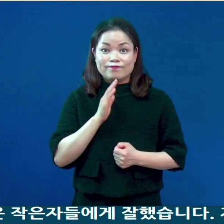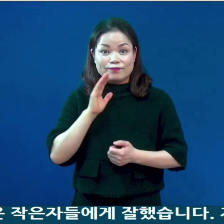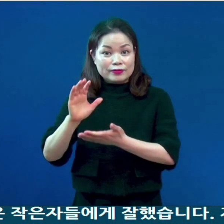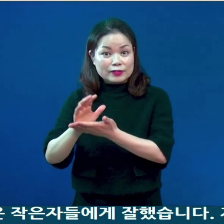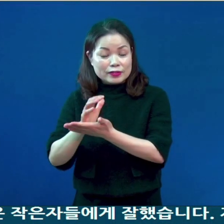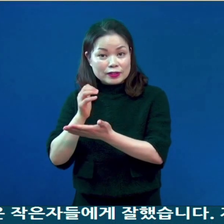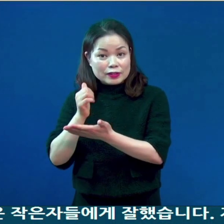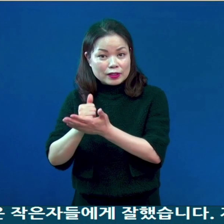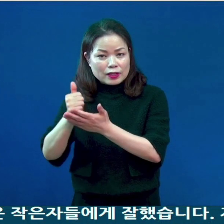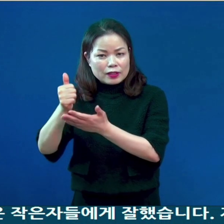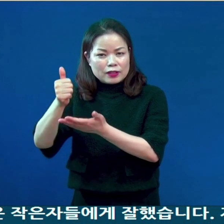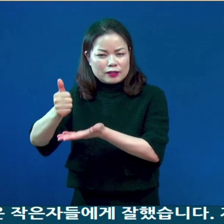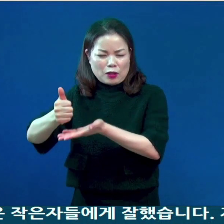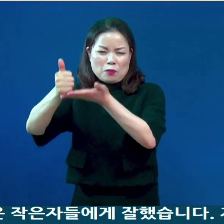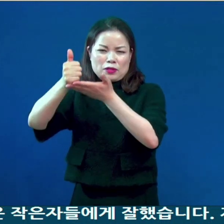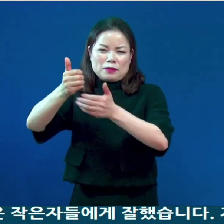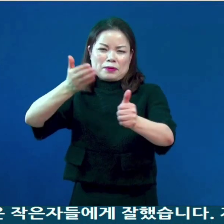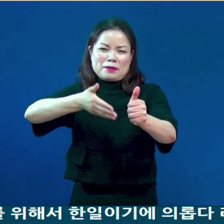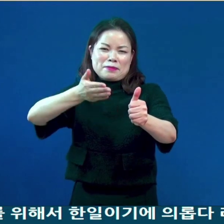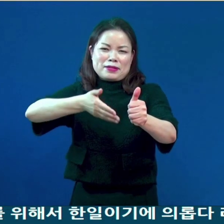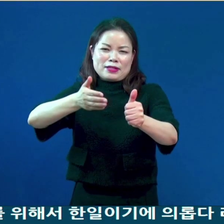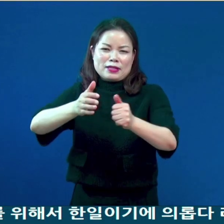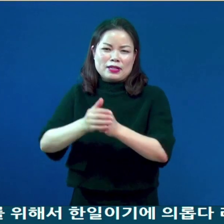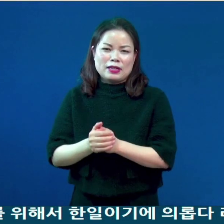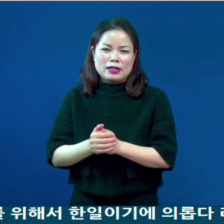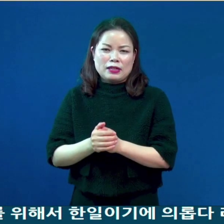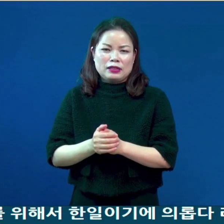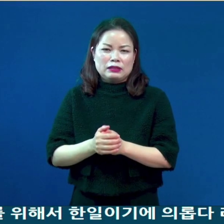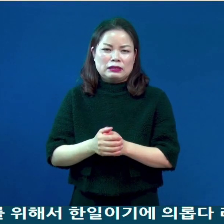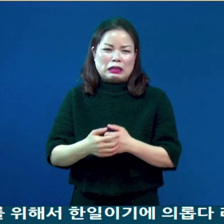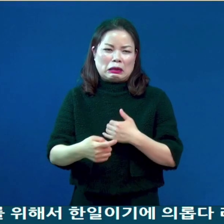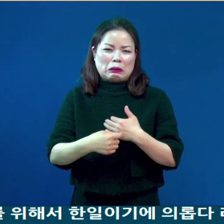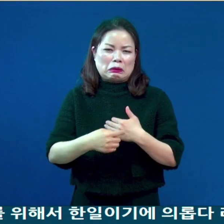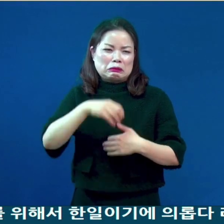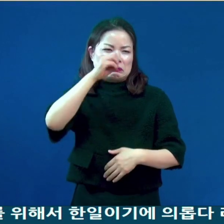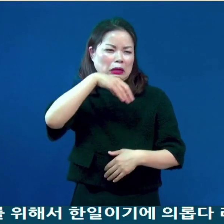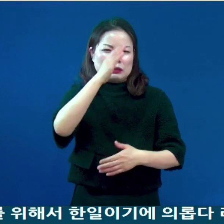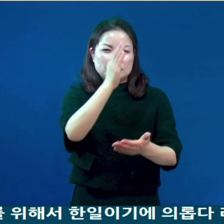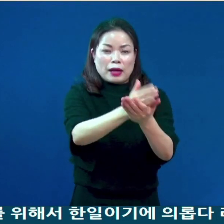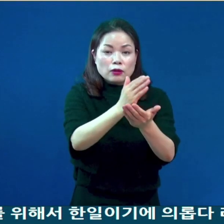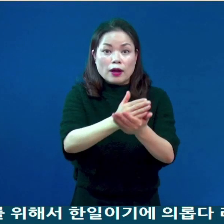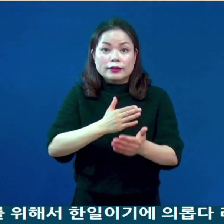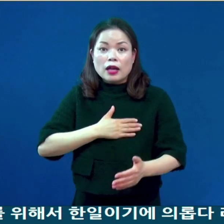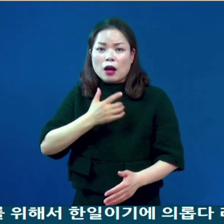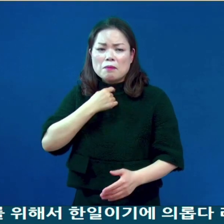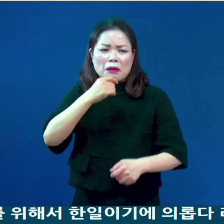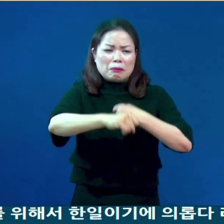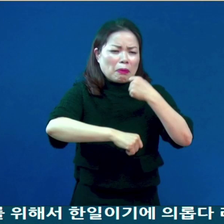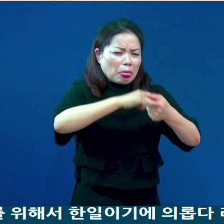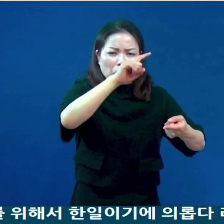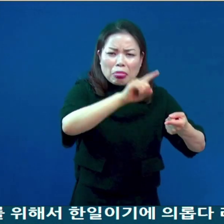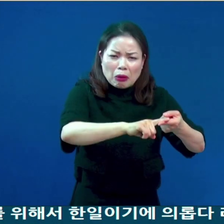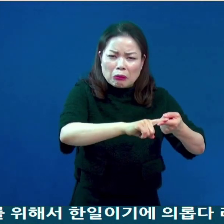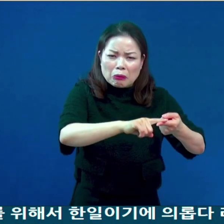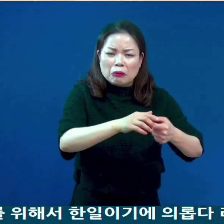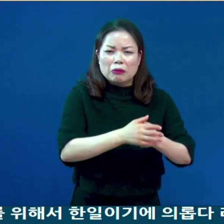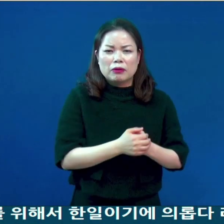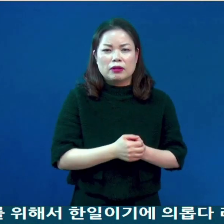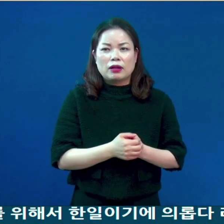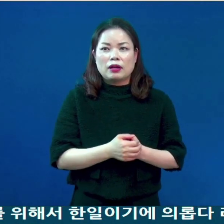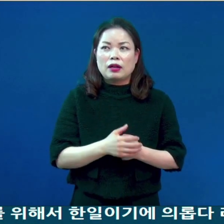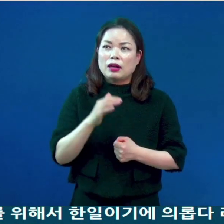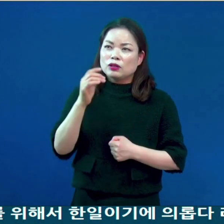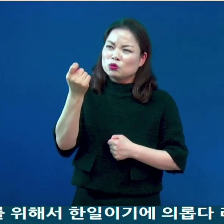정말 그리스도를 한번 섬겨 보십시다. 신용만 내는 게 아니라 내가 원하는 방식대로 조금